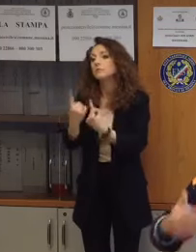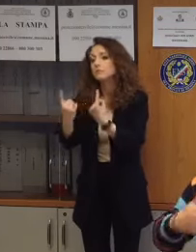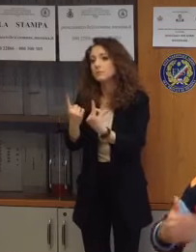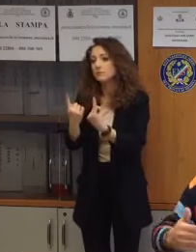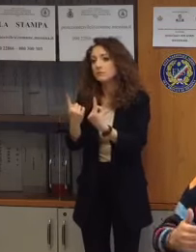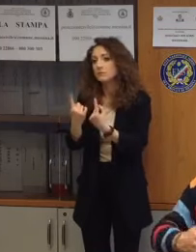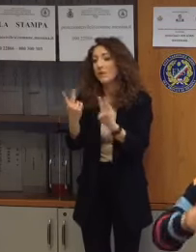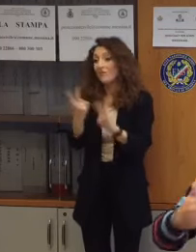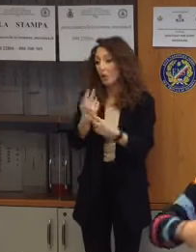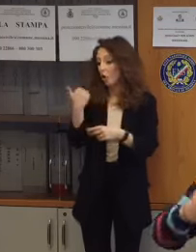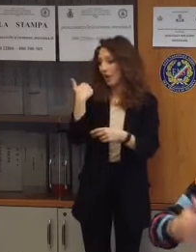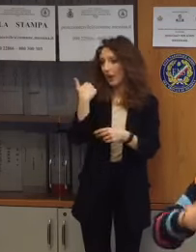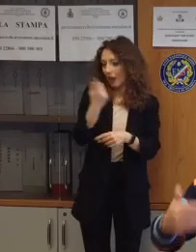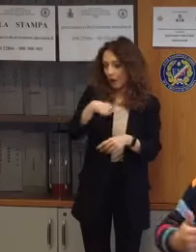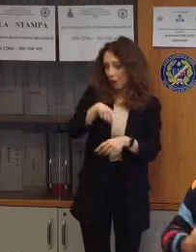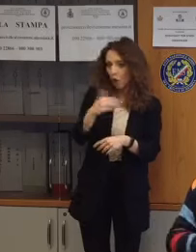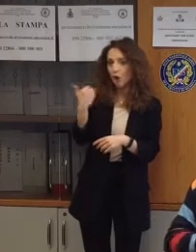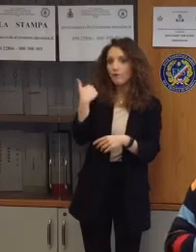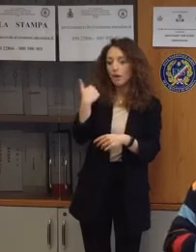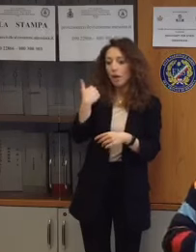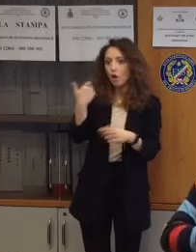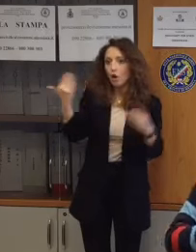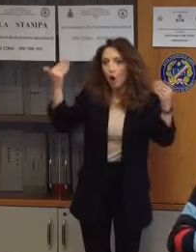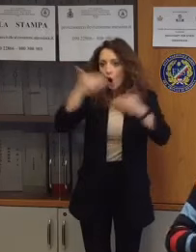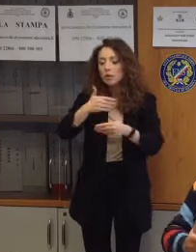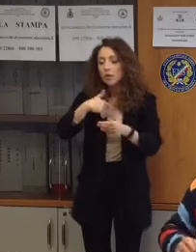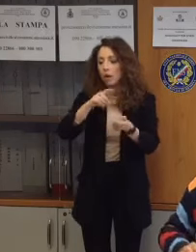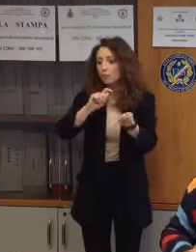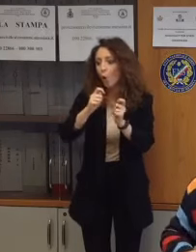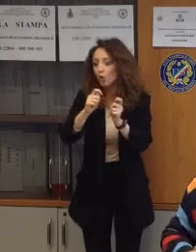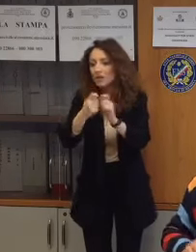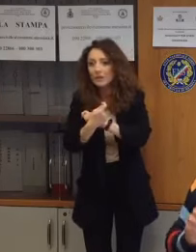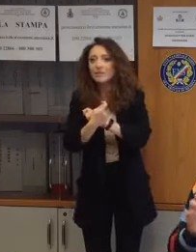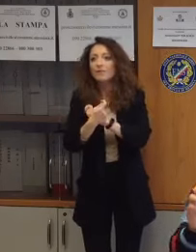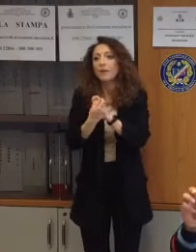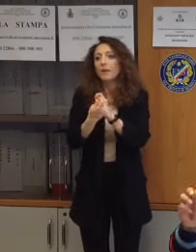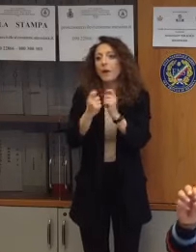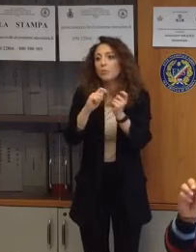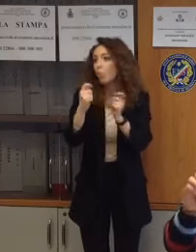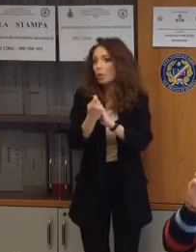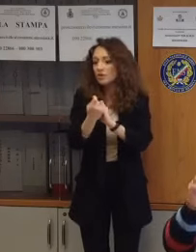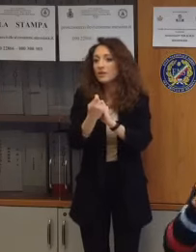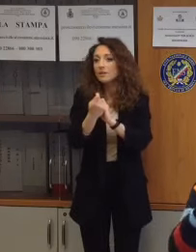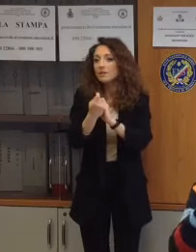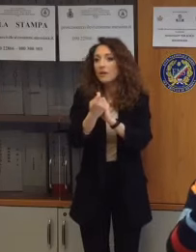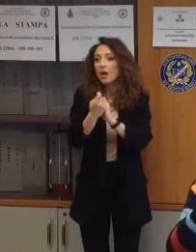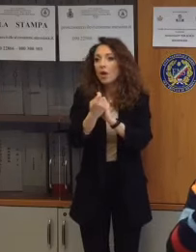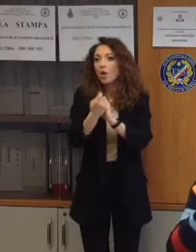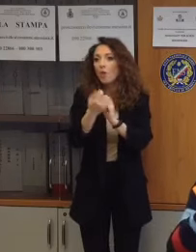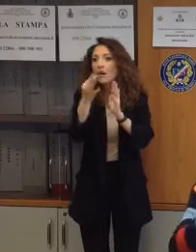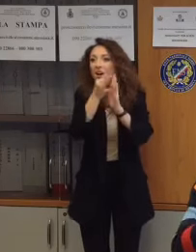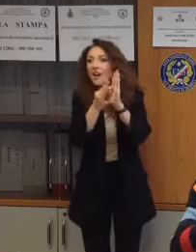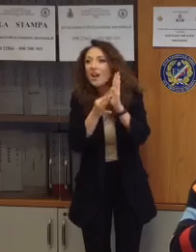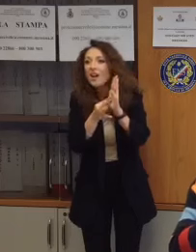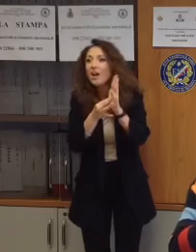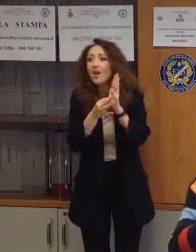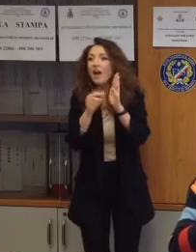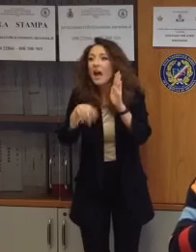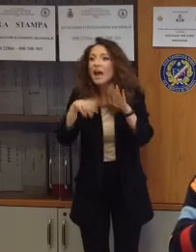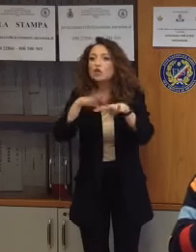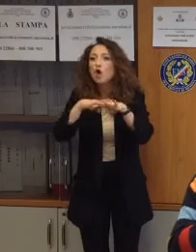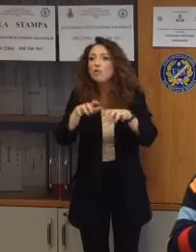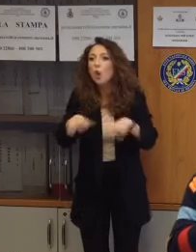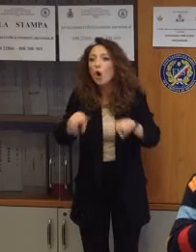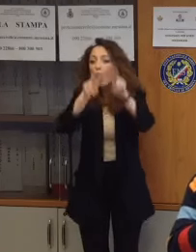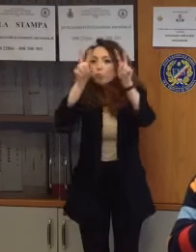dovuto modificare, stanotte abbiamo dovuto modificare tutta una serie di anche impostazioni del software,